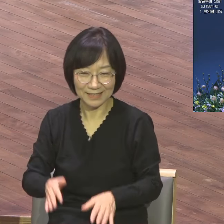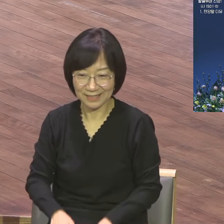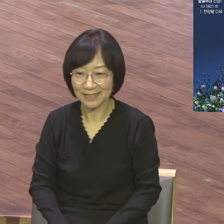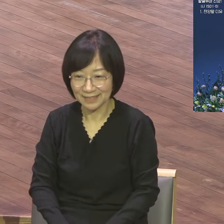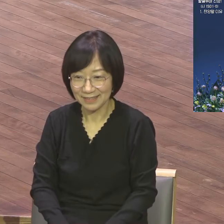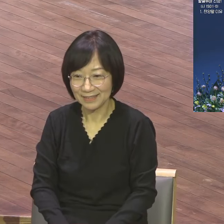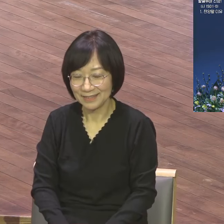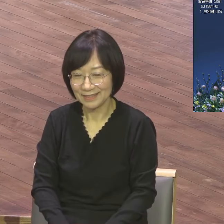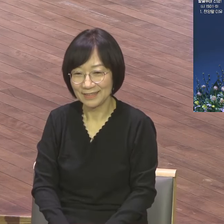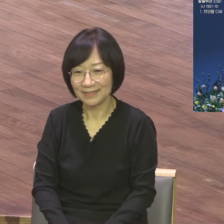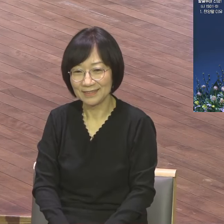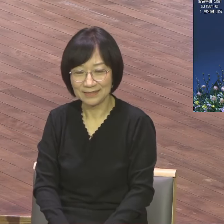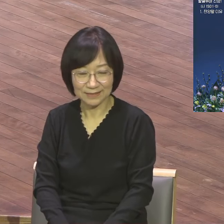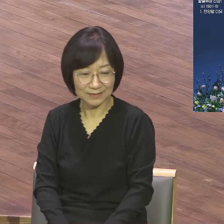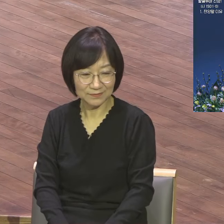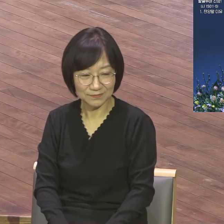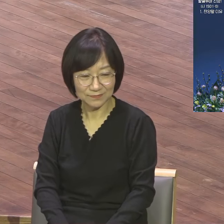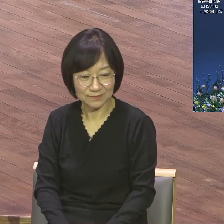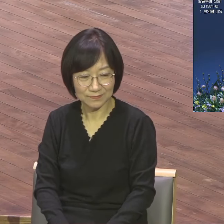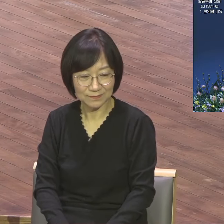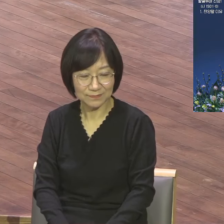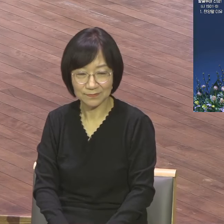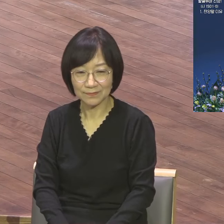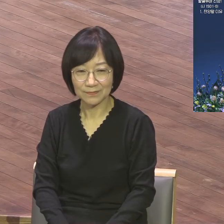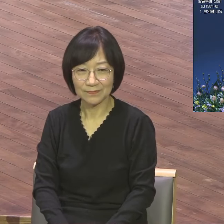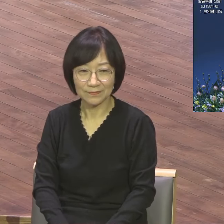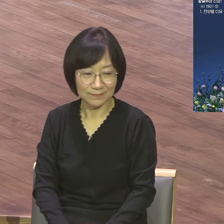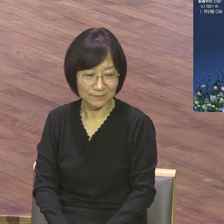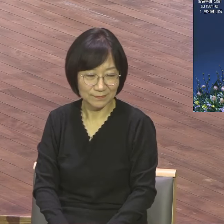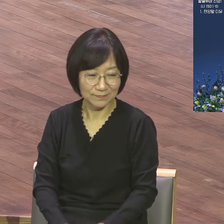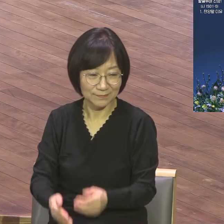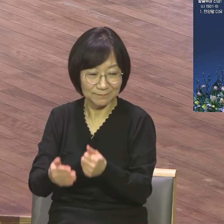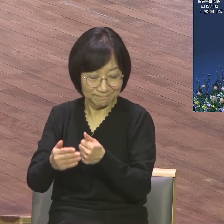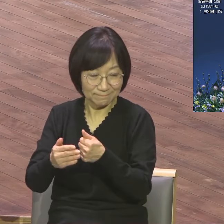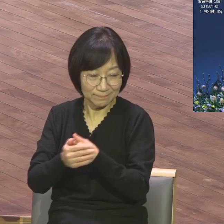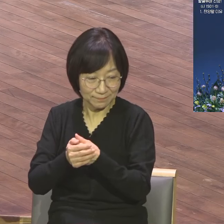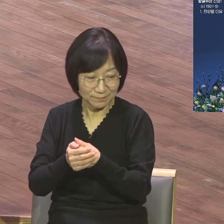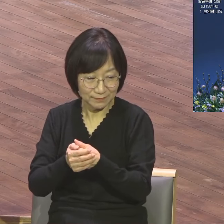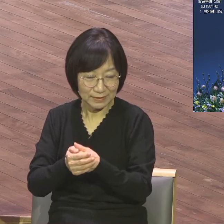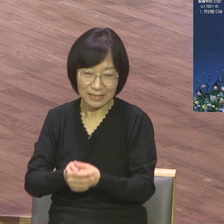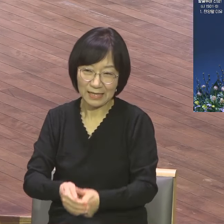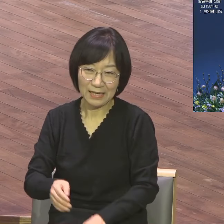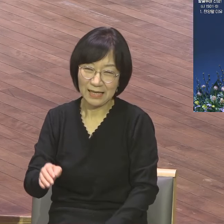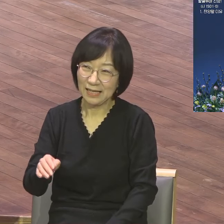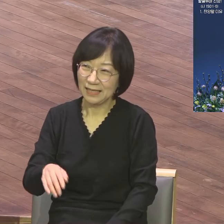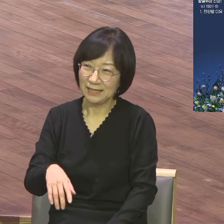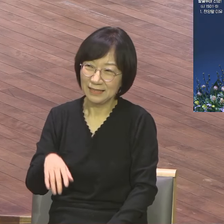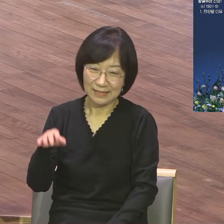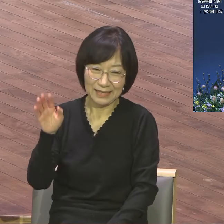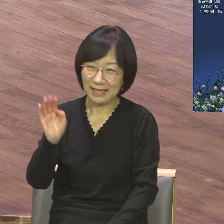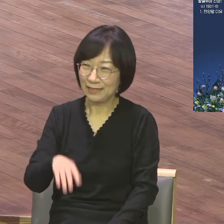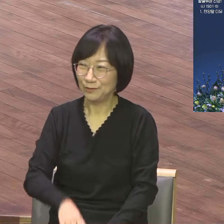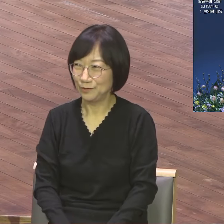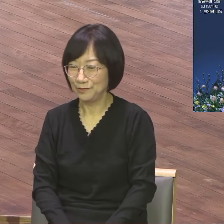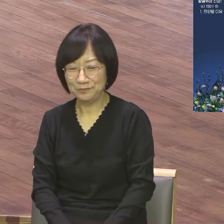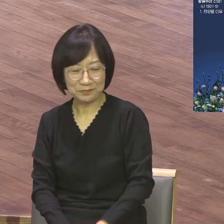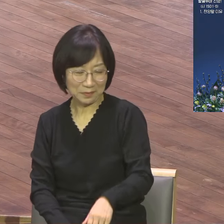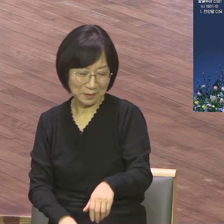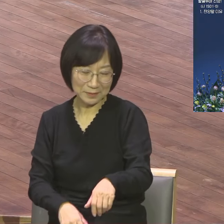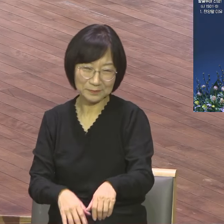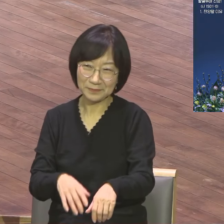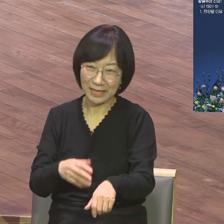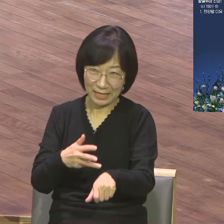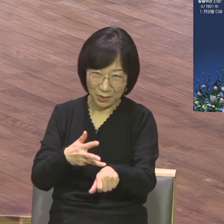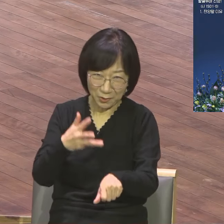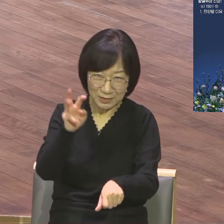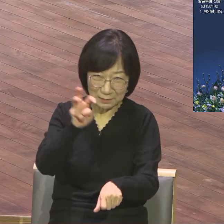알고 여러분 예언계 성도들 다 처음부터 참석하시기 바랍니다. 아이고 뭐 이 밤부터 찬양하는데 뭐 목사님